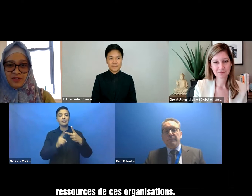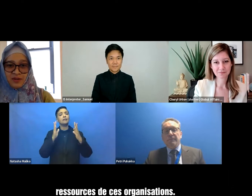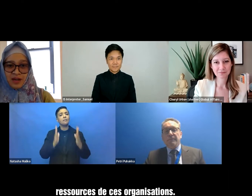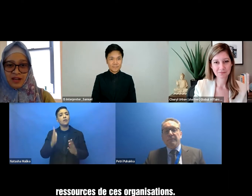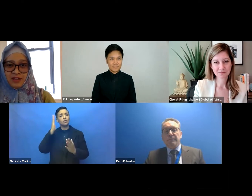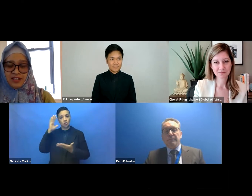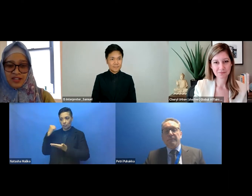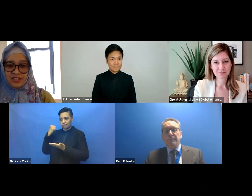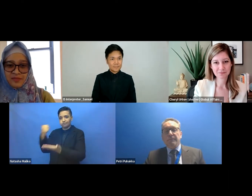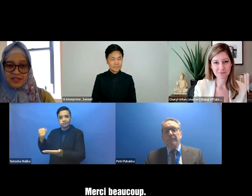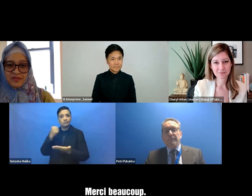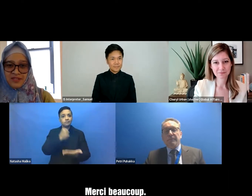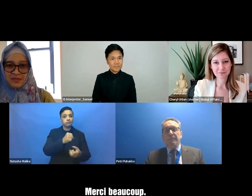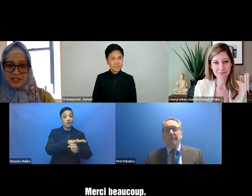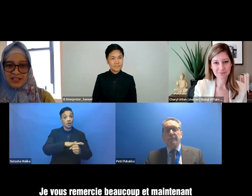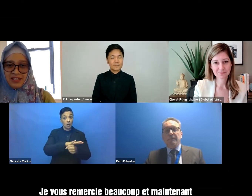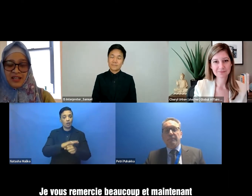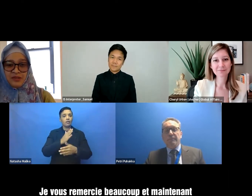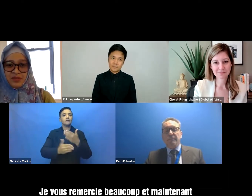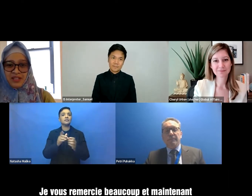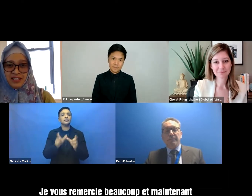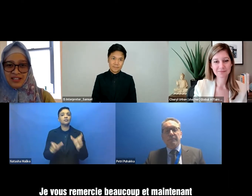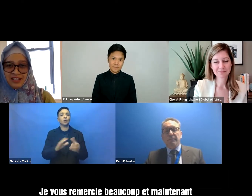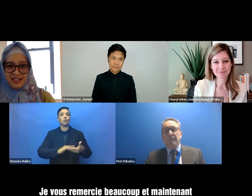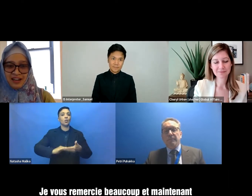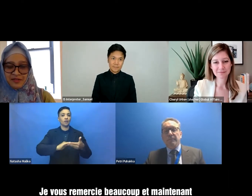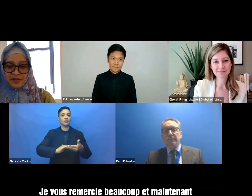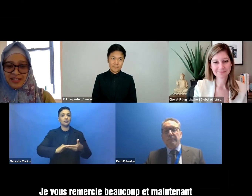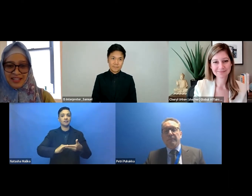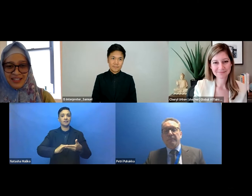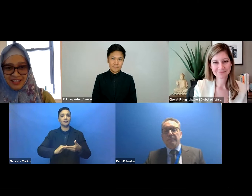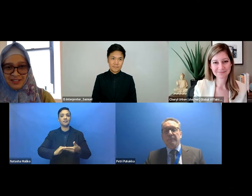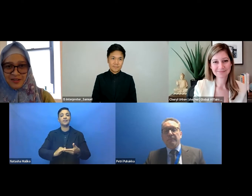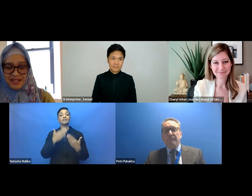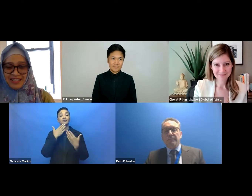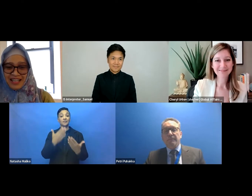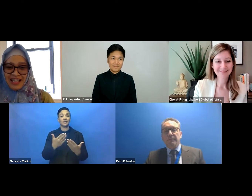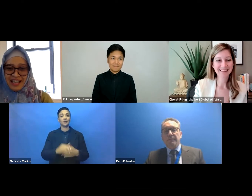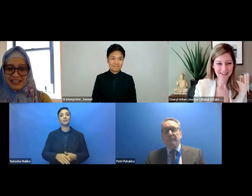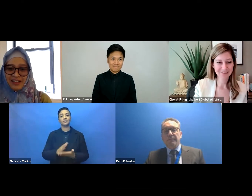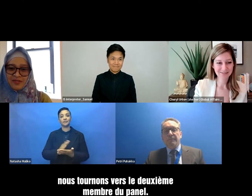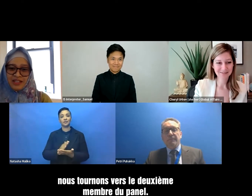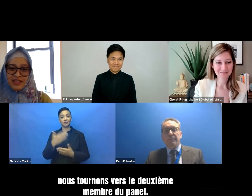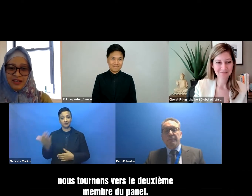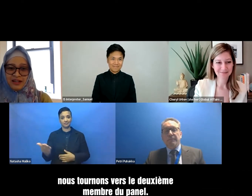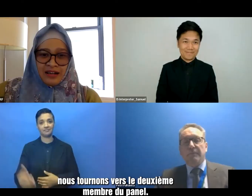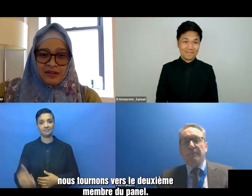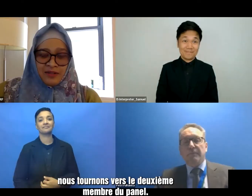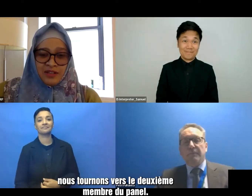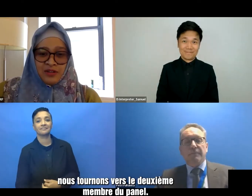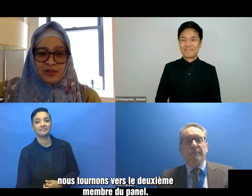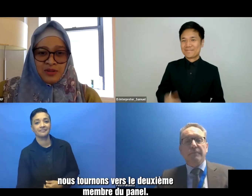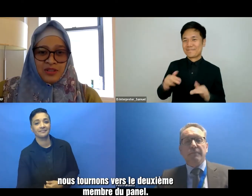est très important d'avoir les ressources de ces organisations. Merci beaucoup, je vous remercie